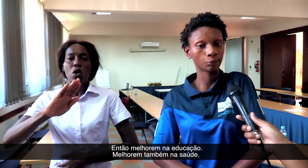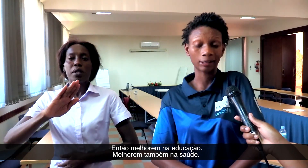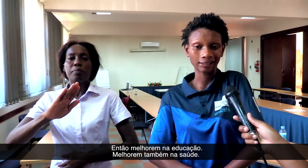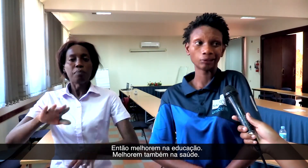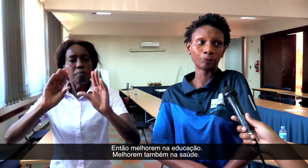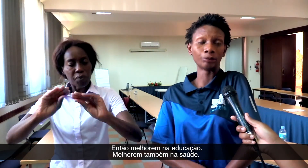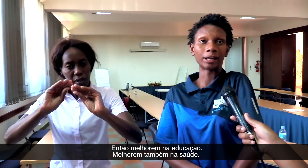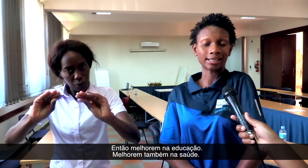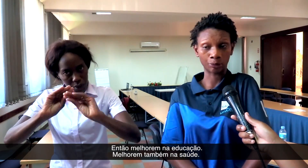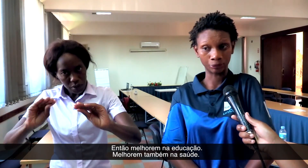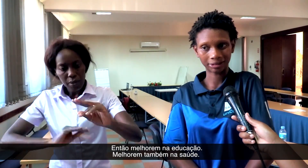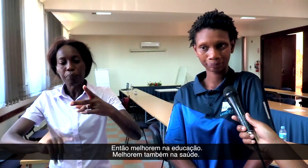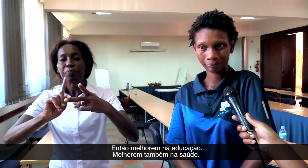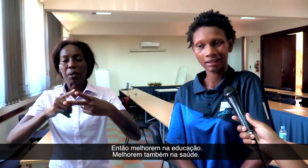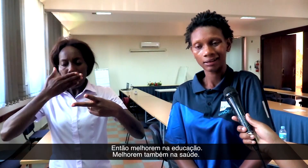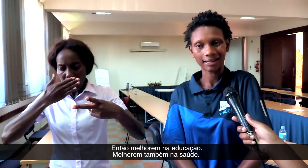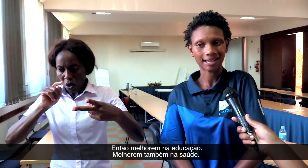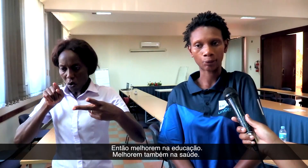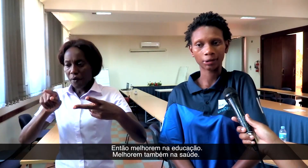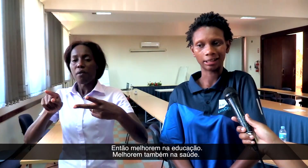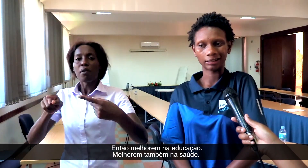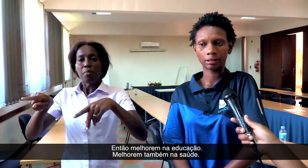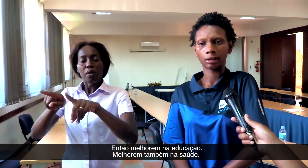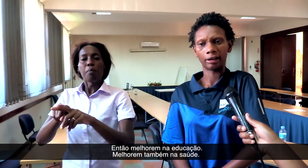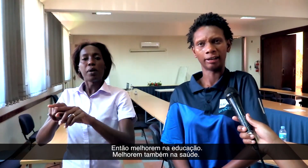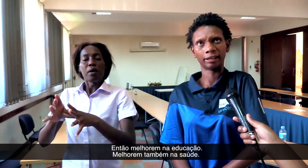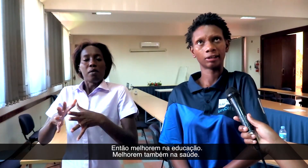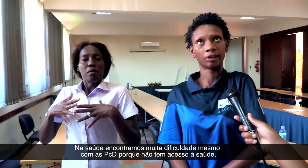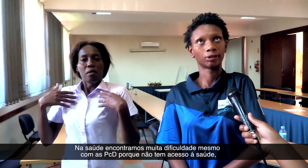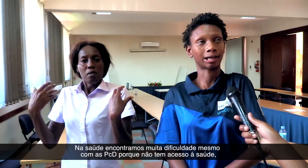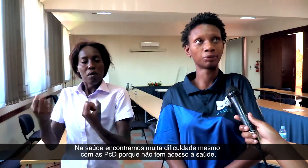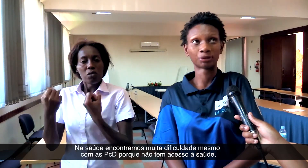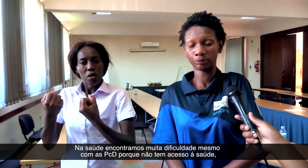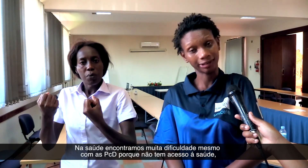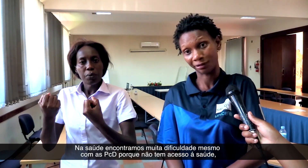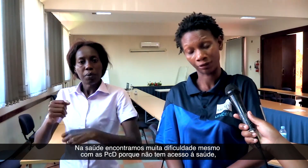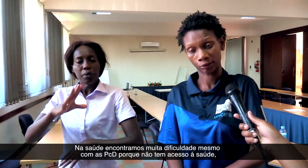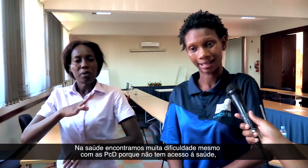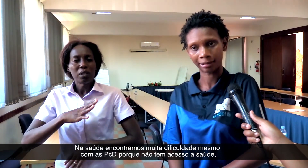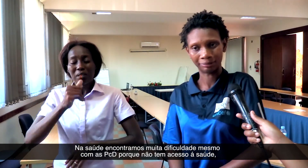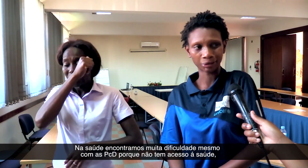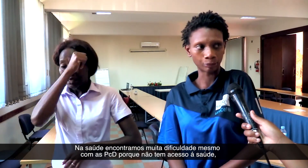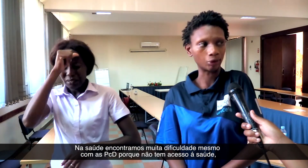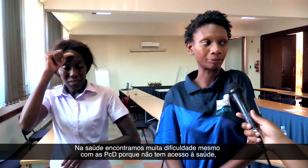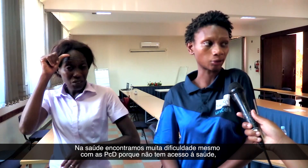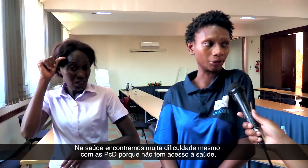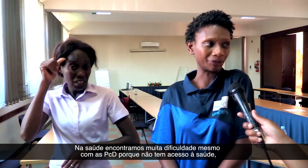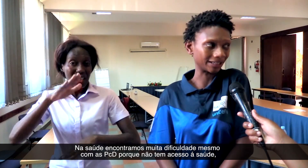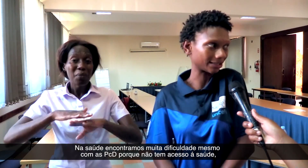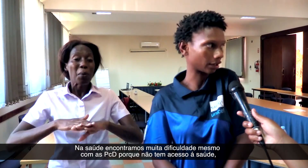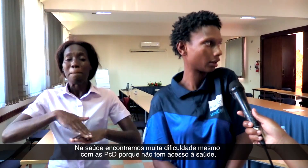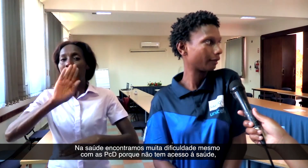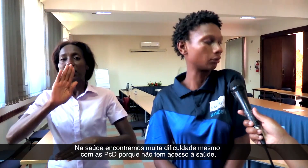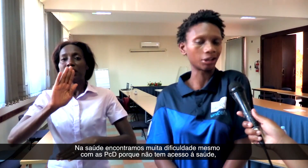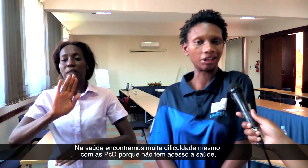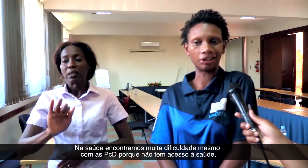também na saúde. Na saúde, encontramos muita dificuldade mesmo com as pessoas com